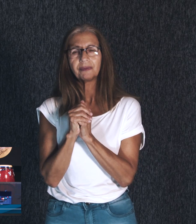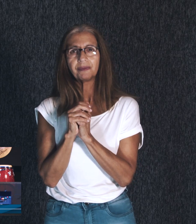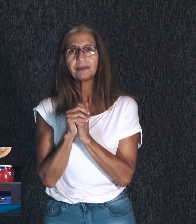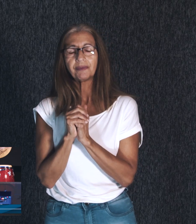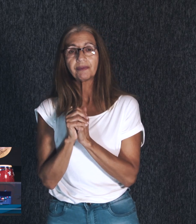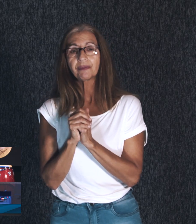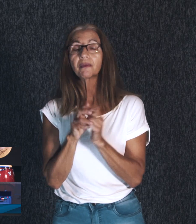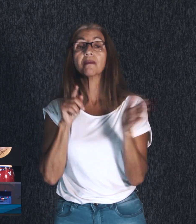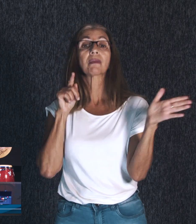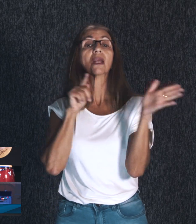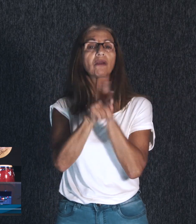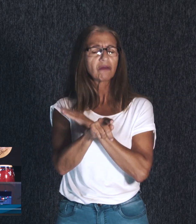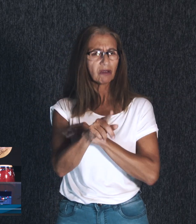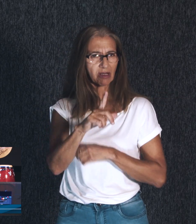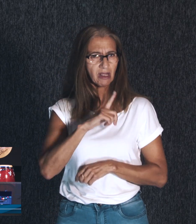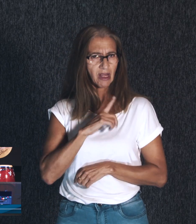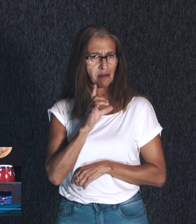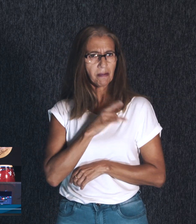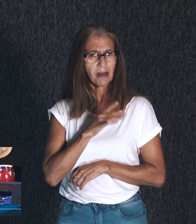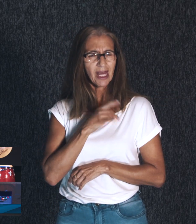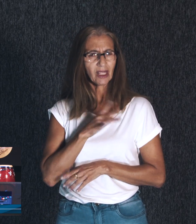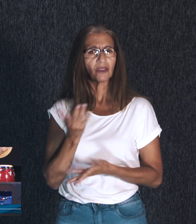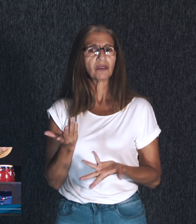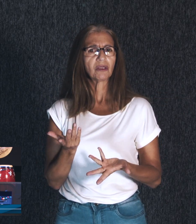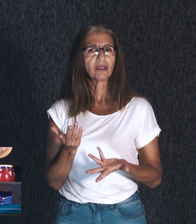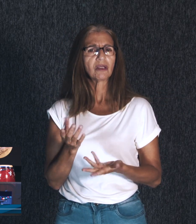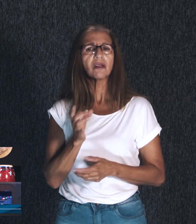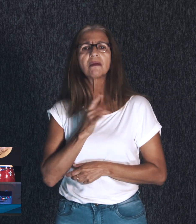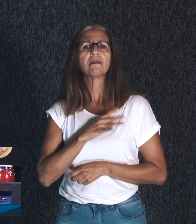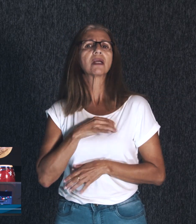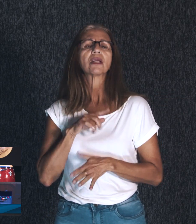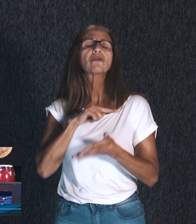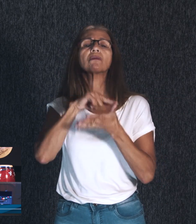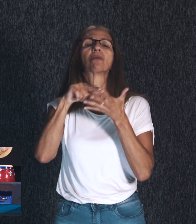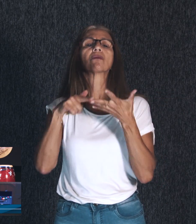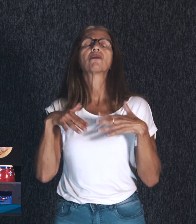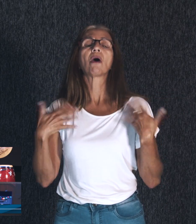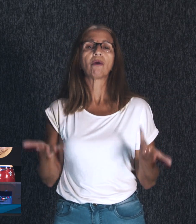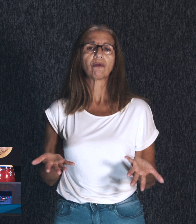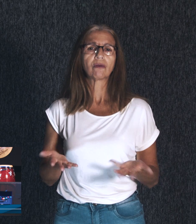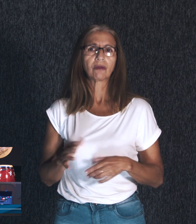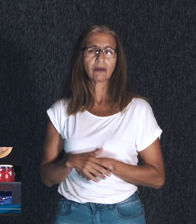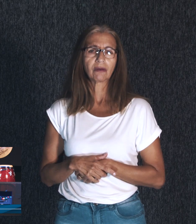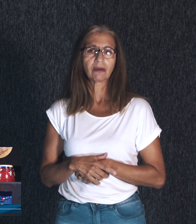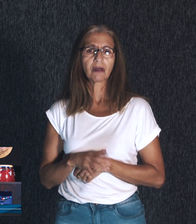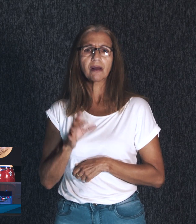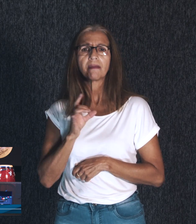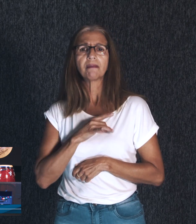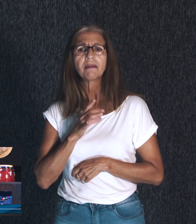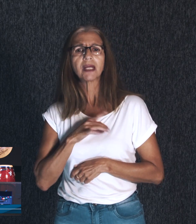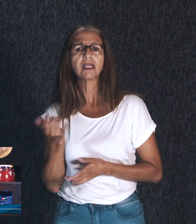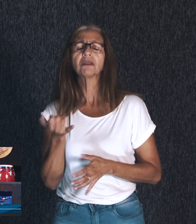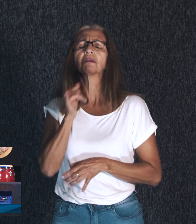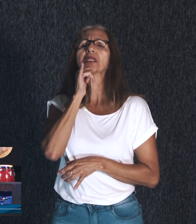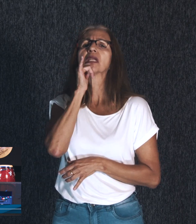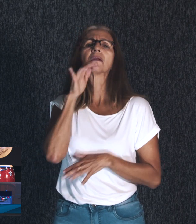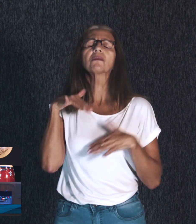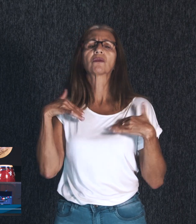Você tem medo? Quais são os seus medos? Você tem medo de quê? Você